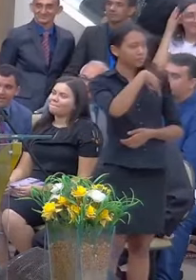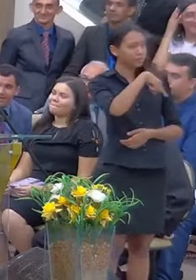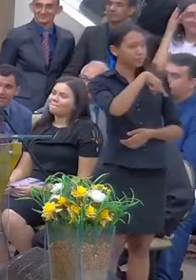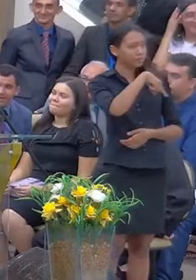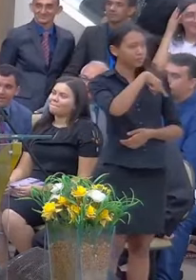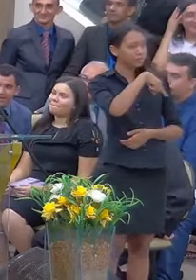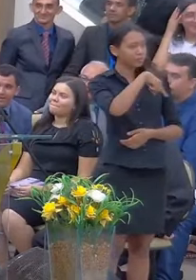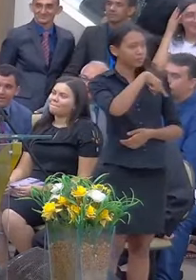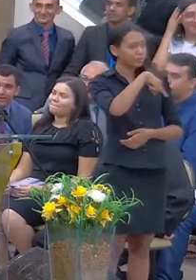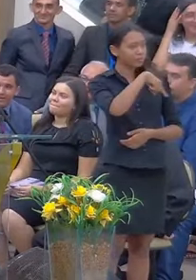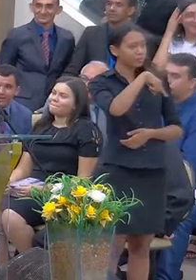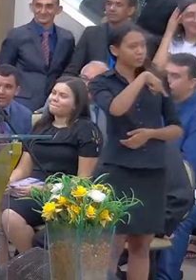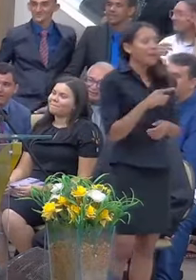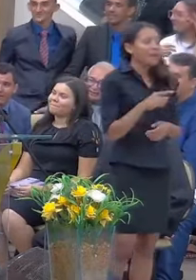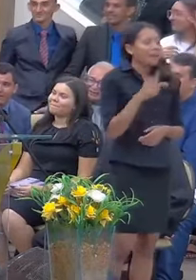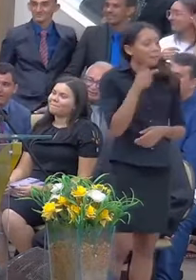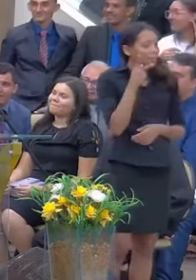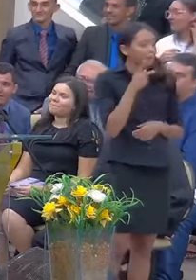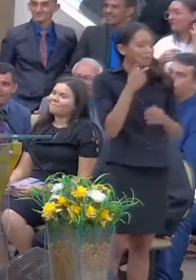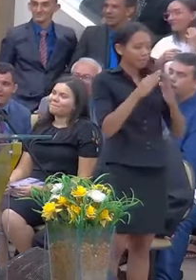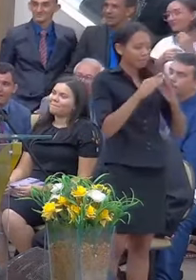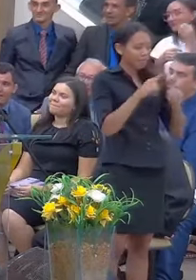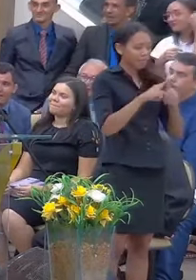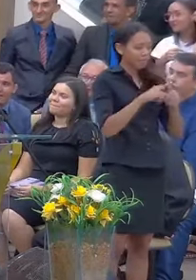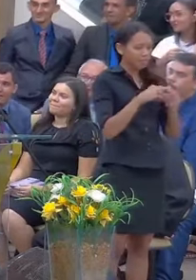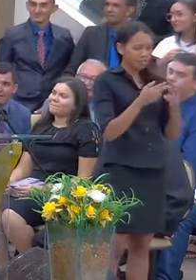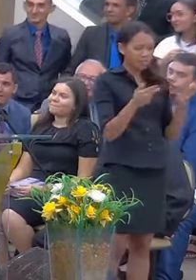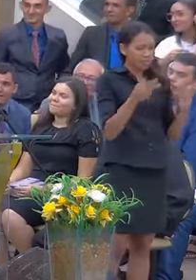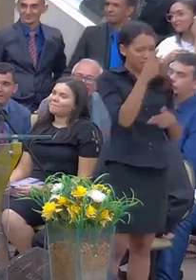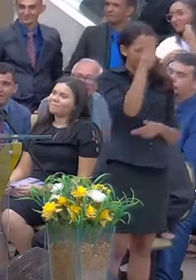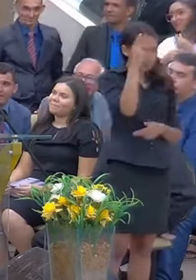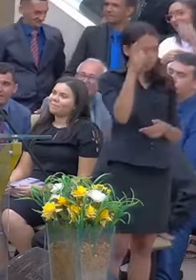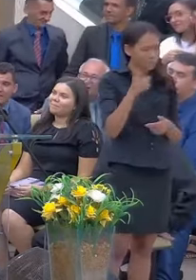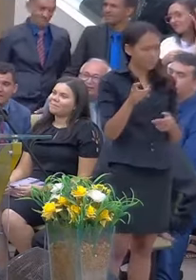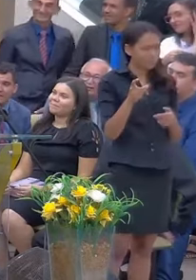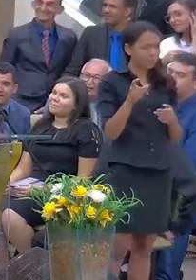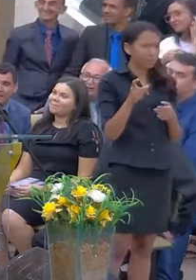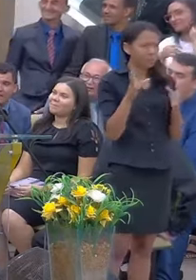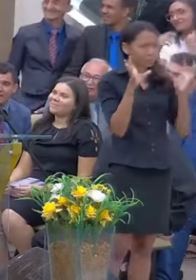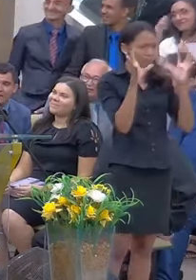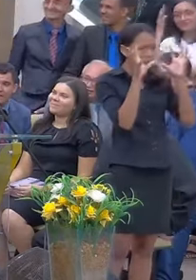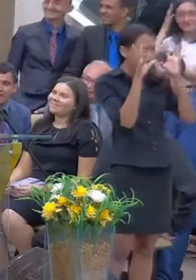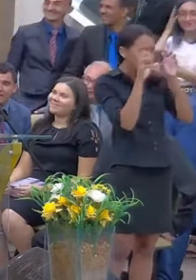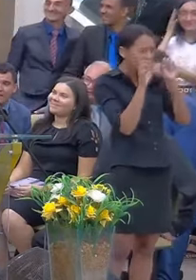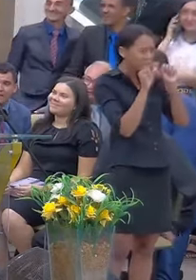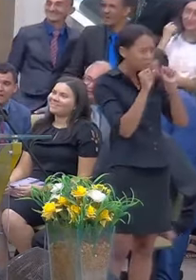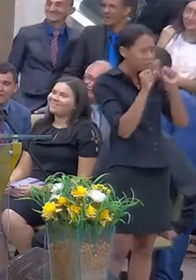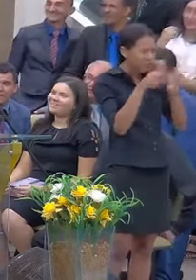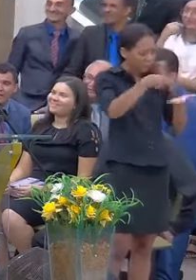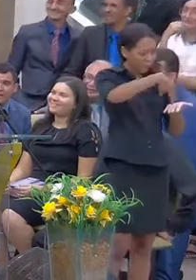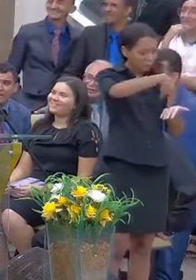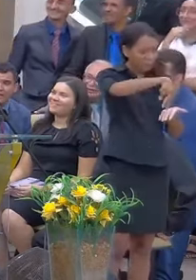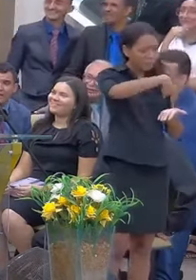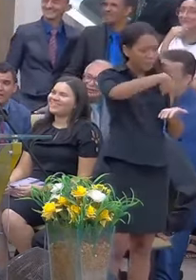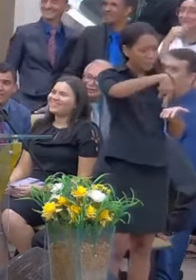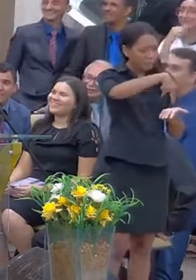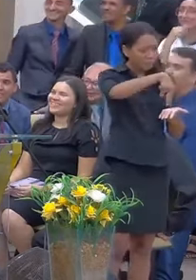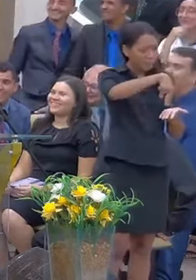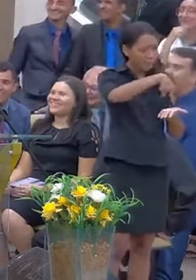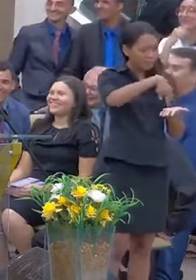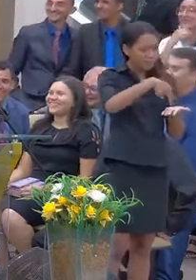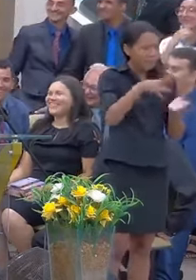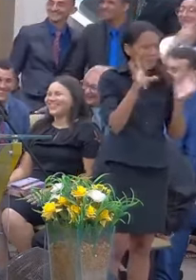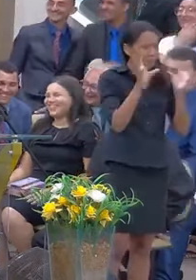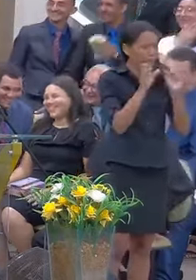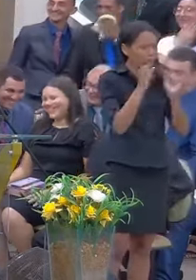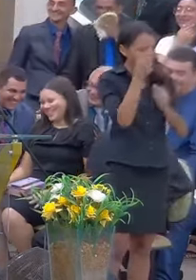tá dançando todo mundo, e a luz meio apagada e tudo escuro. Não via quase eu, porque estava tudo escuro